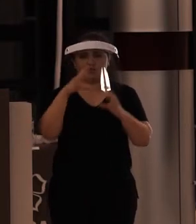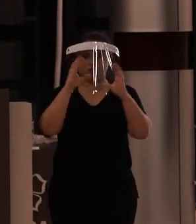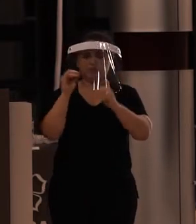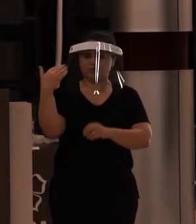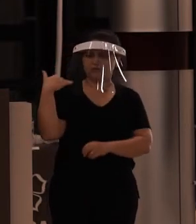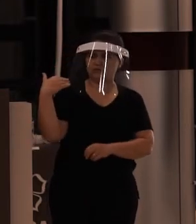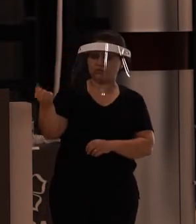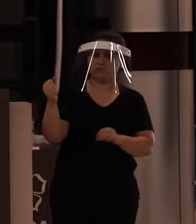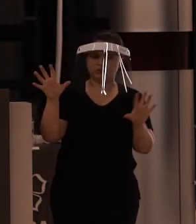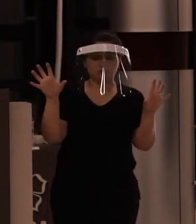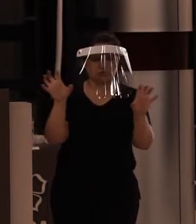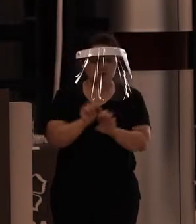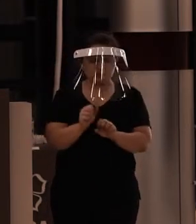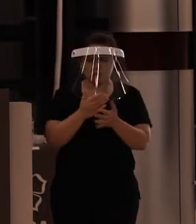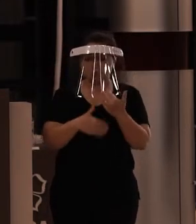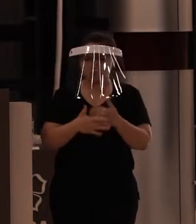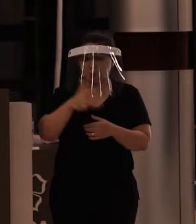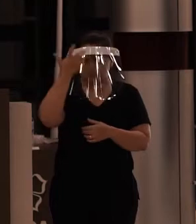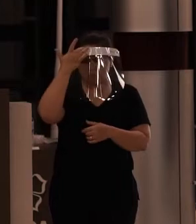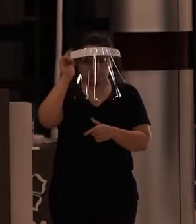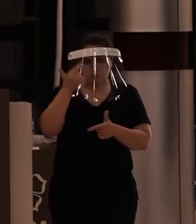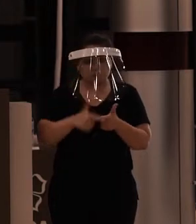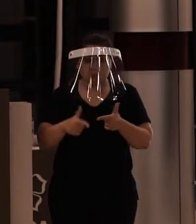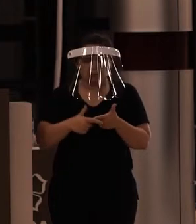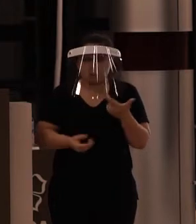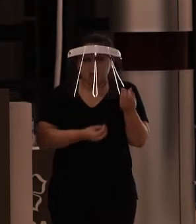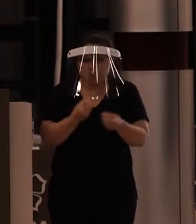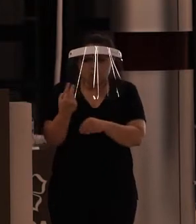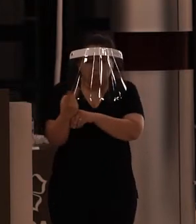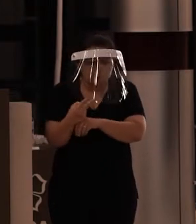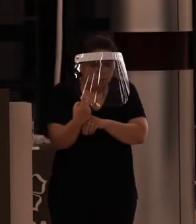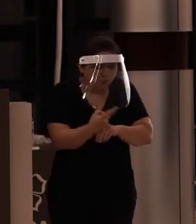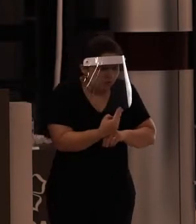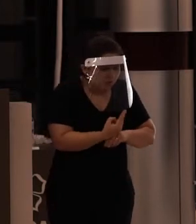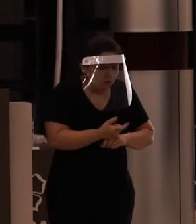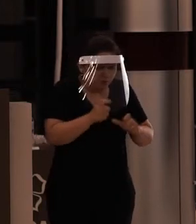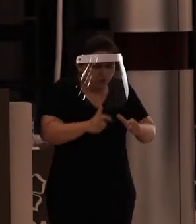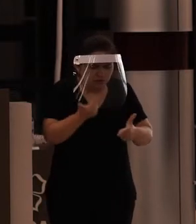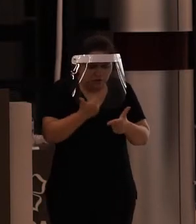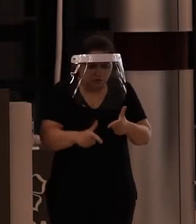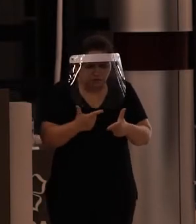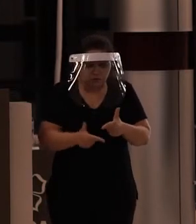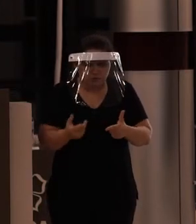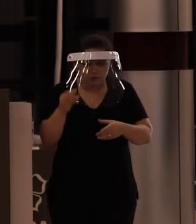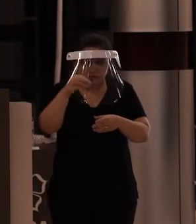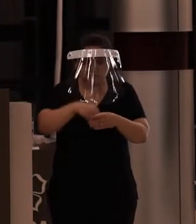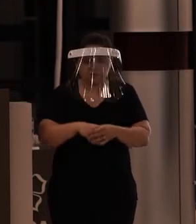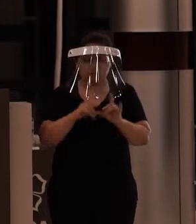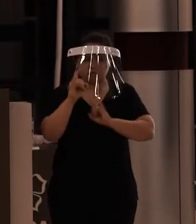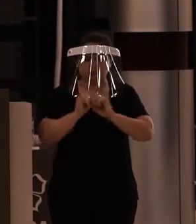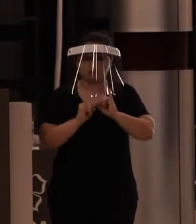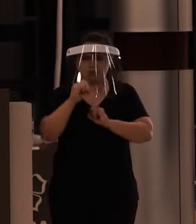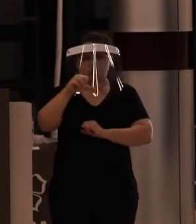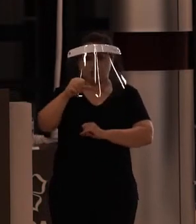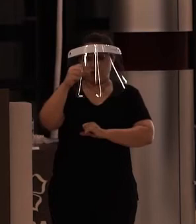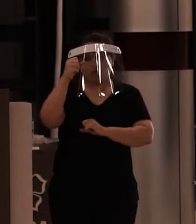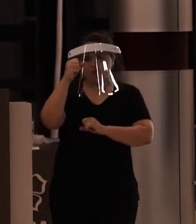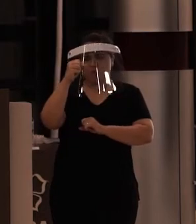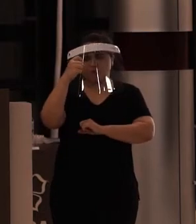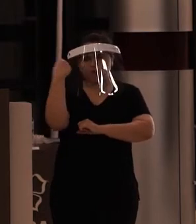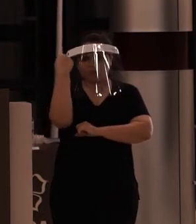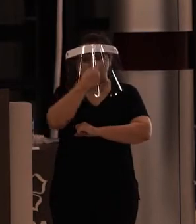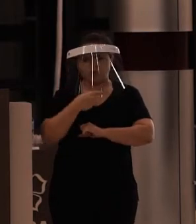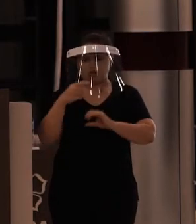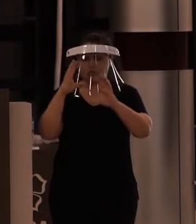Brito, pagou tudo aqui, eu não sei onde está o problema. Como é que você vai procurar aonde que está o problema dentro de uma planta industrial, 9 horas da noite, com tudo